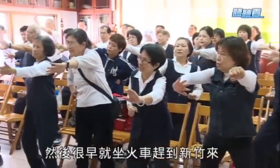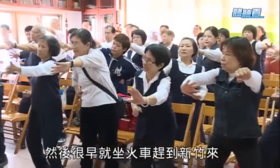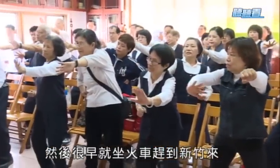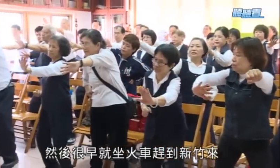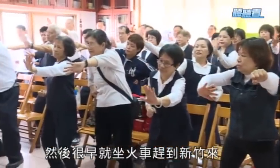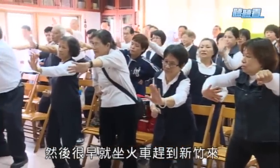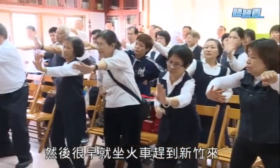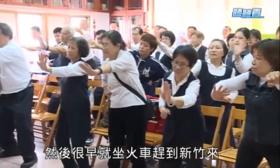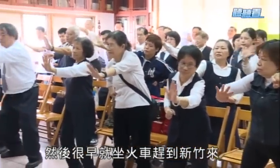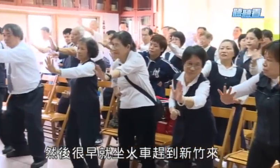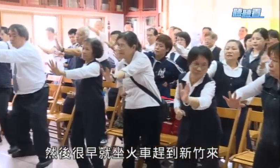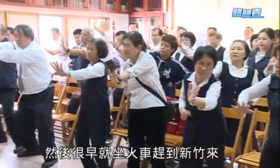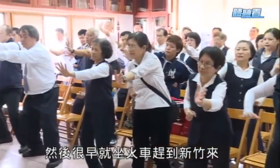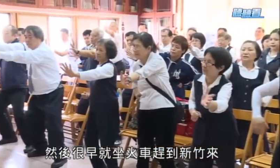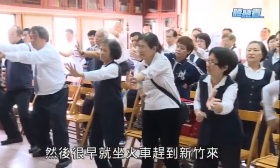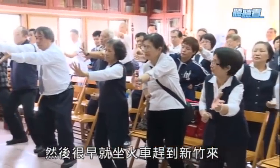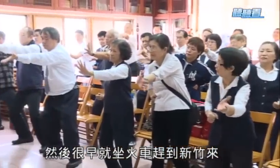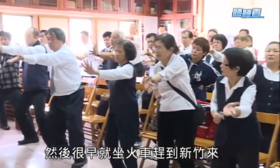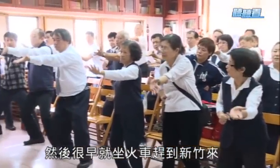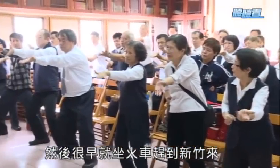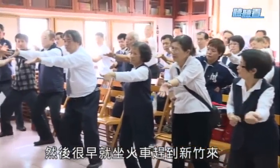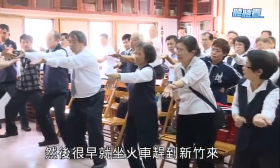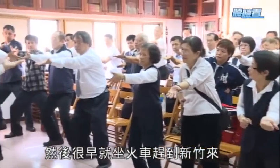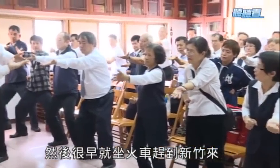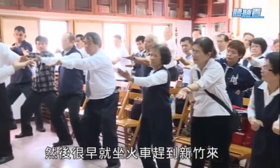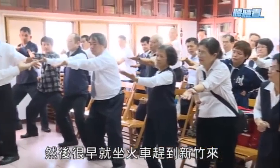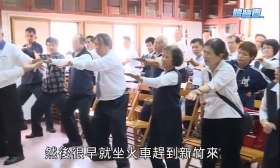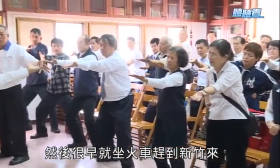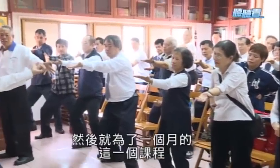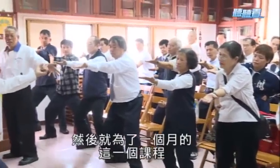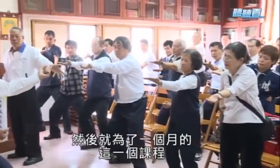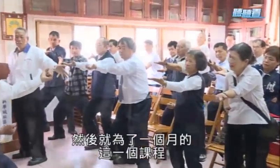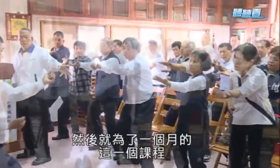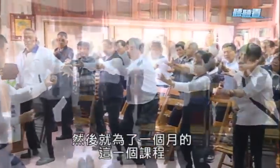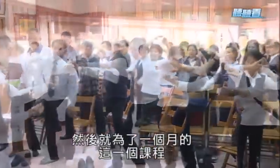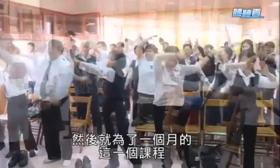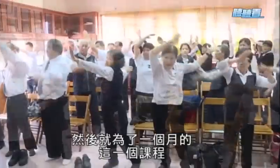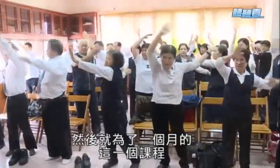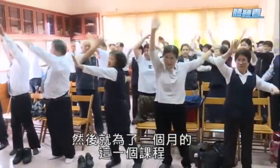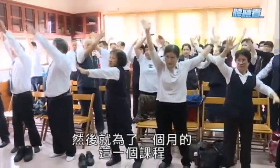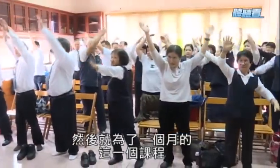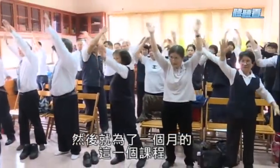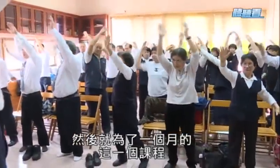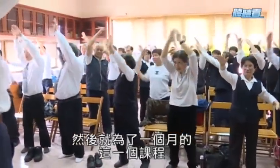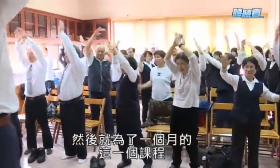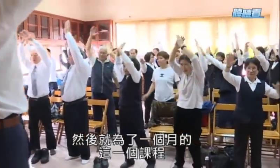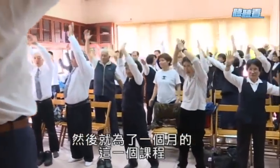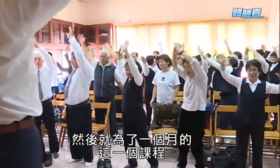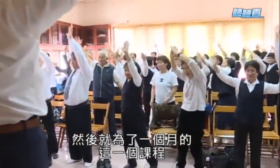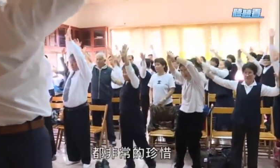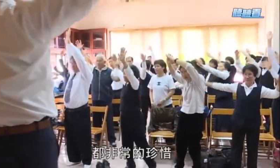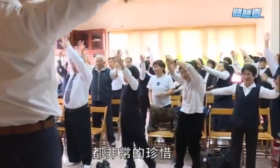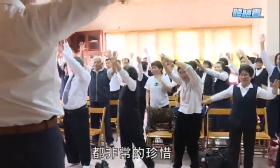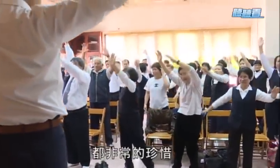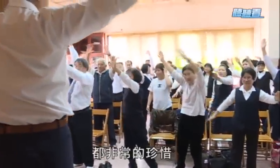早就坐火车赶到新竹来，然后就为了一个月的这一个课程，然后非常的珍